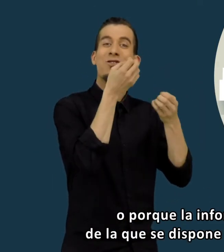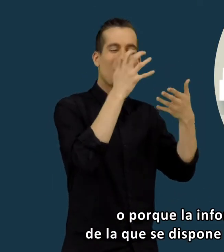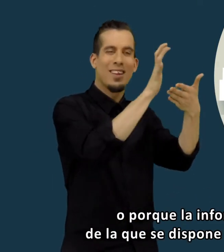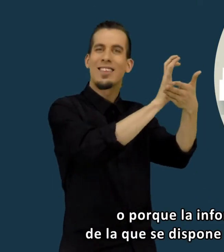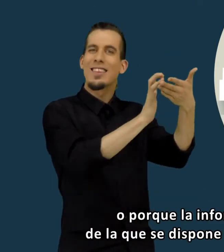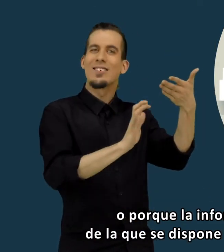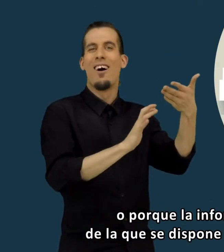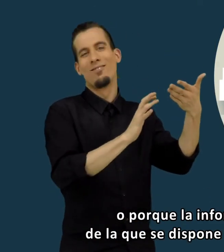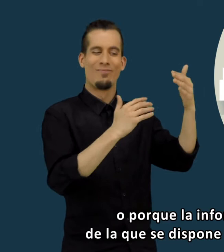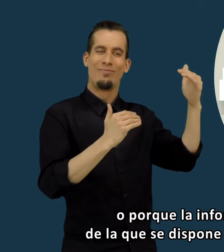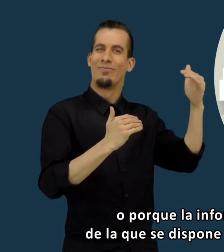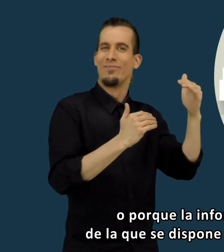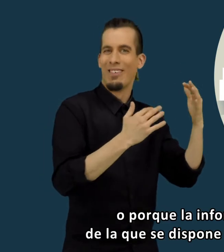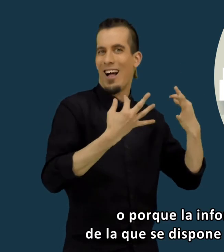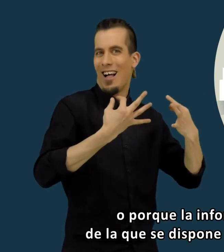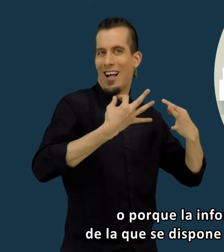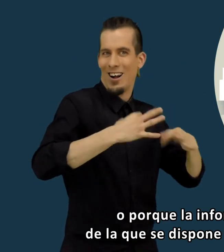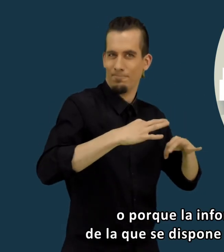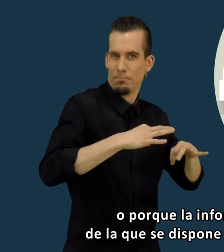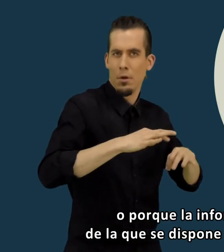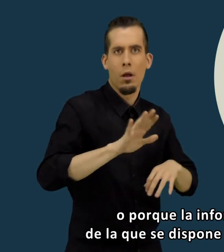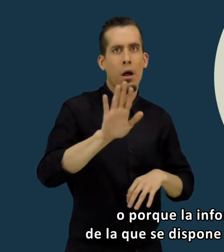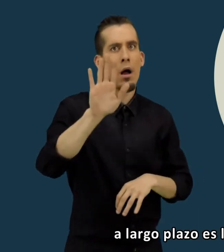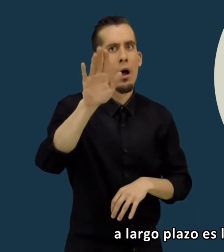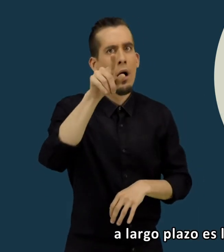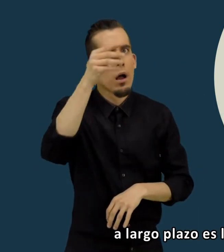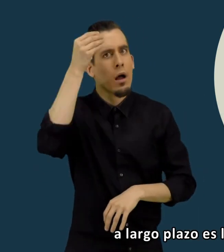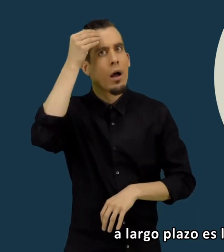se dispone sobre su uso a largo plazo es limitada.